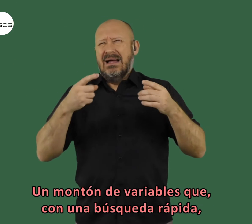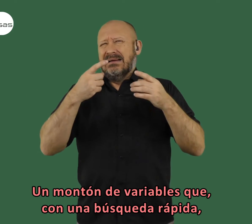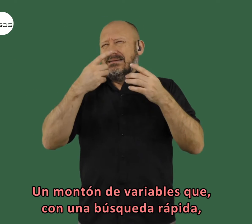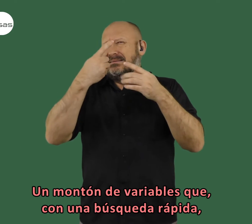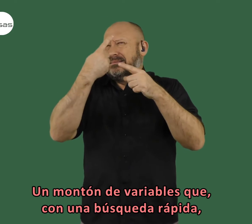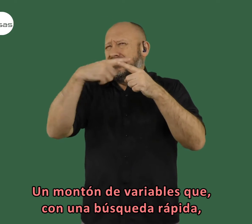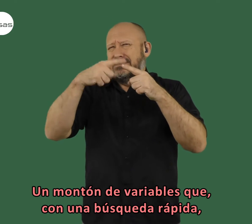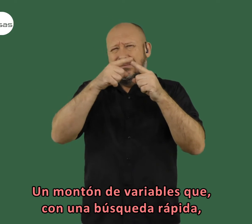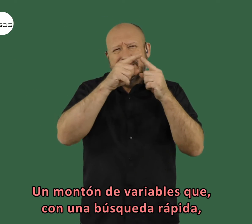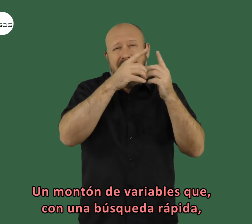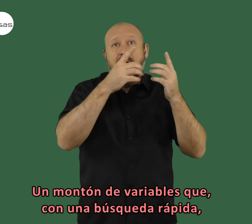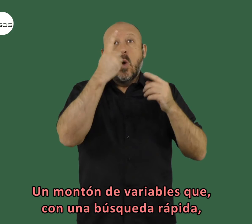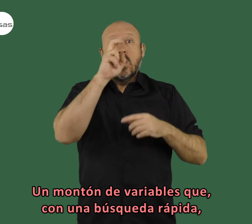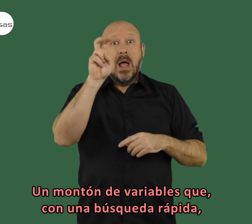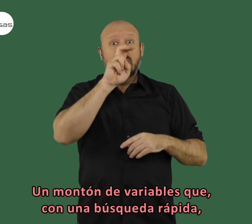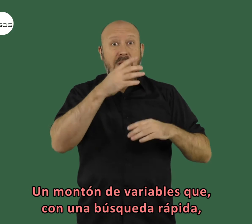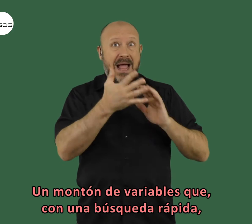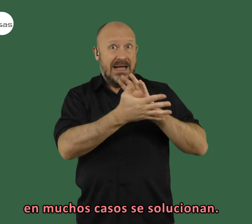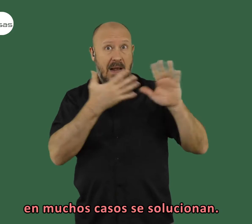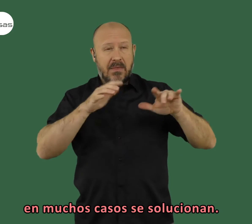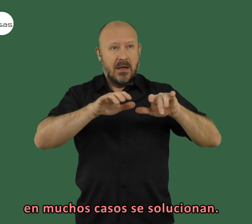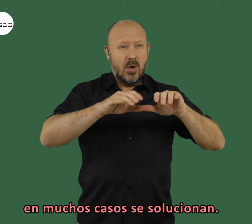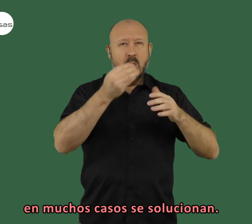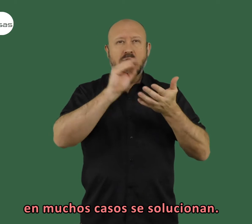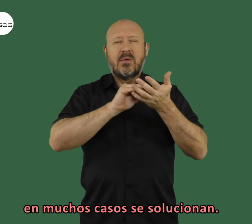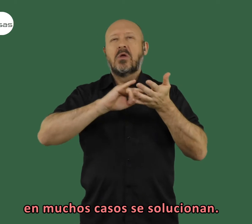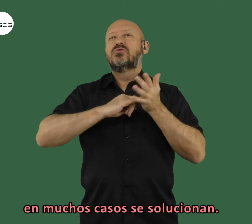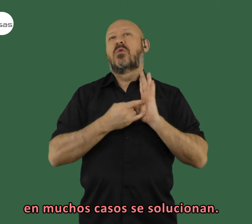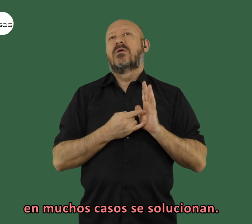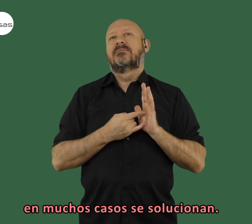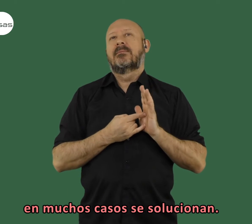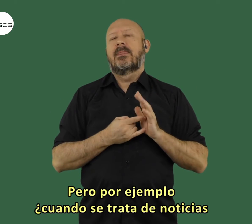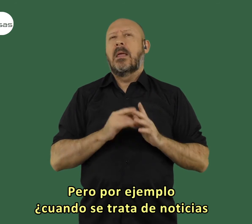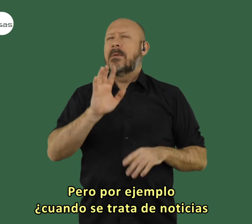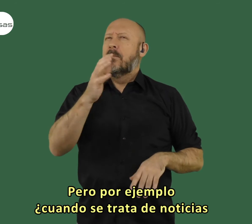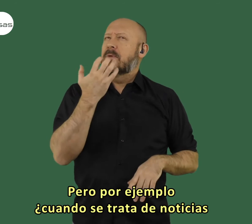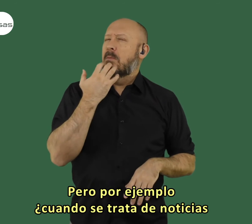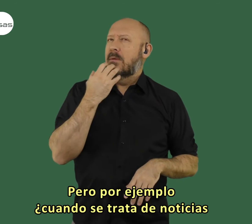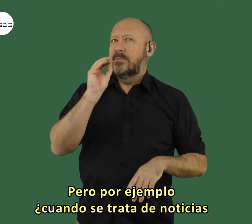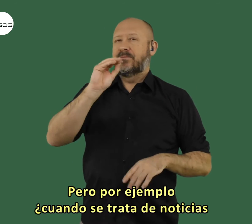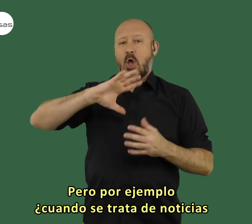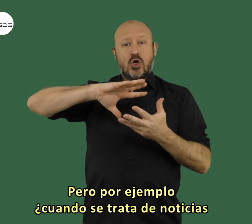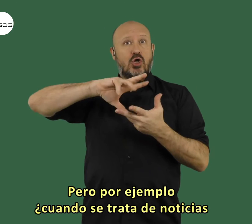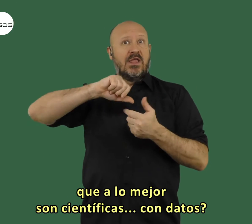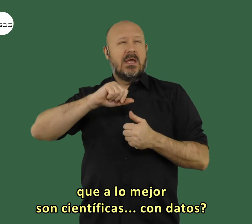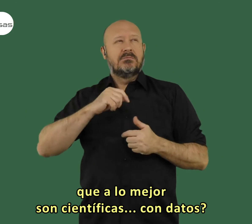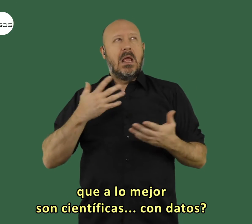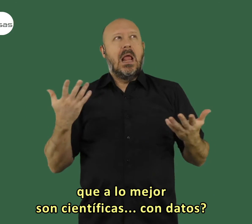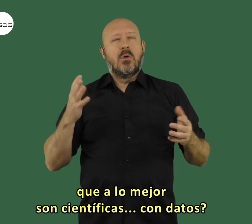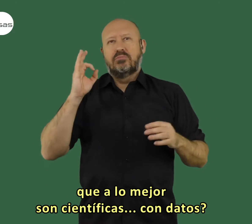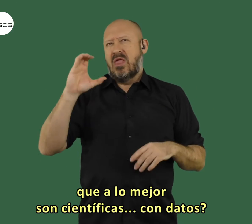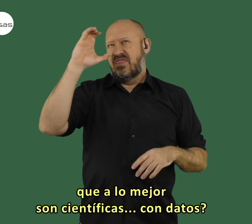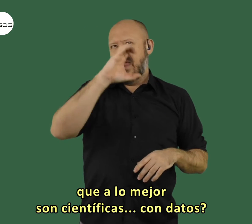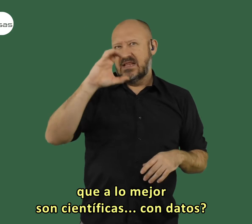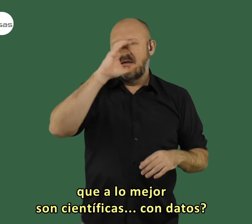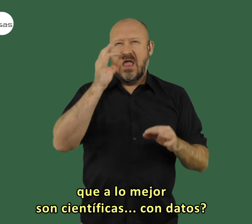Un montón de variables que con una búsqueda rápida en muchos casos se solucionan. Pero, por ejemplo, cuando se trata de noticias que a lo